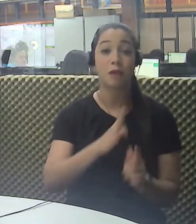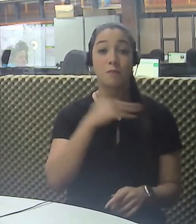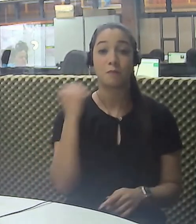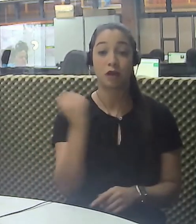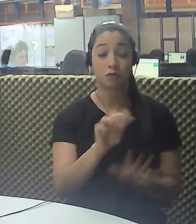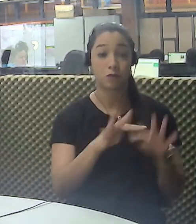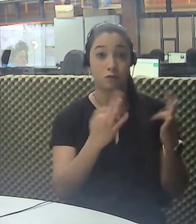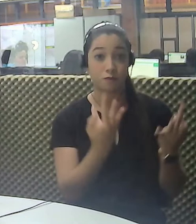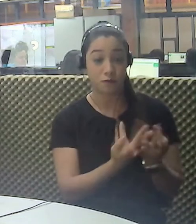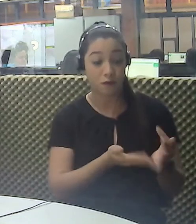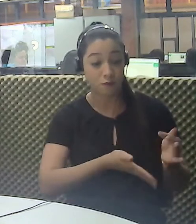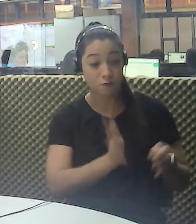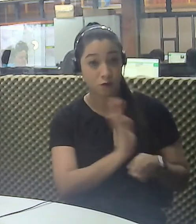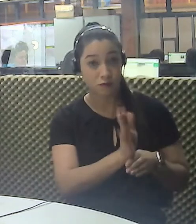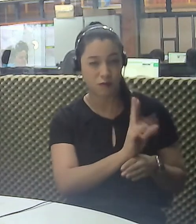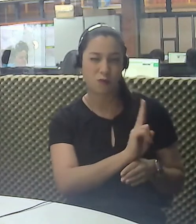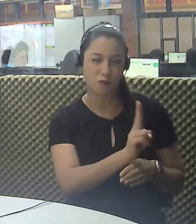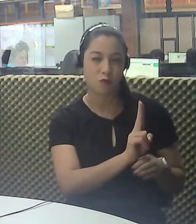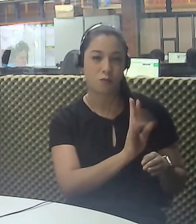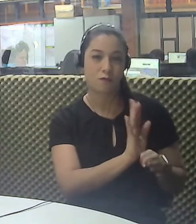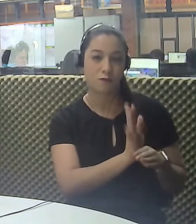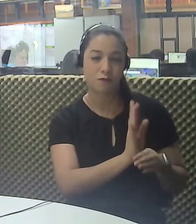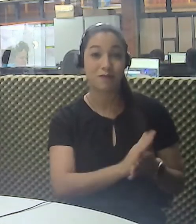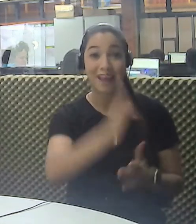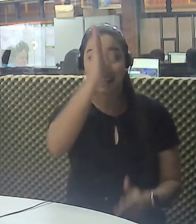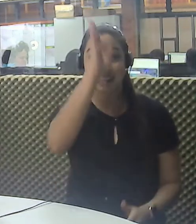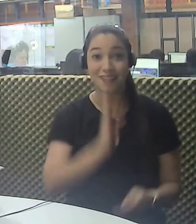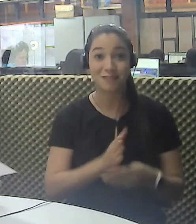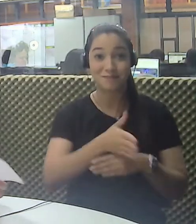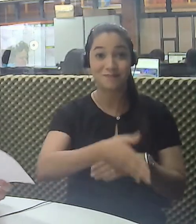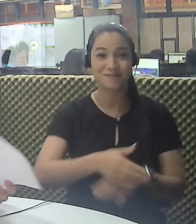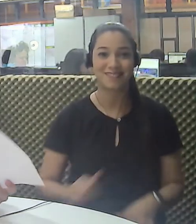Cinema, de Júlio Bressani. A entrada é gratuita.